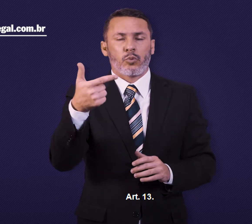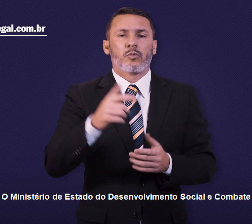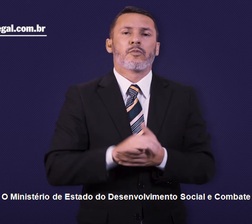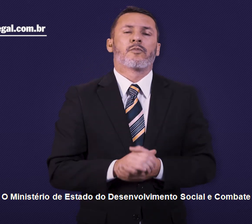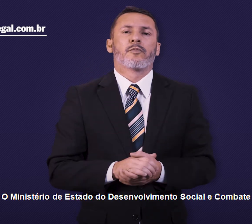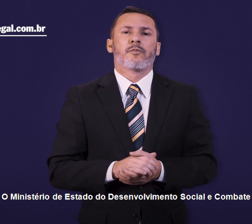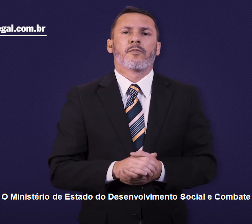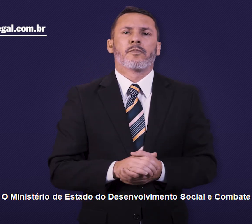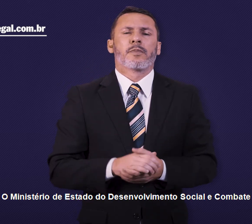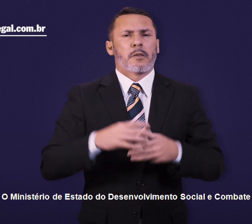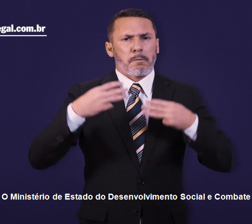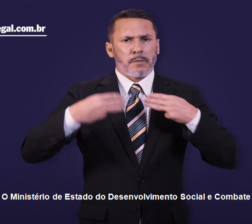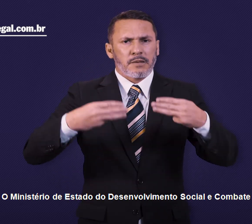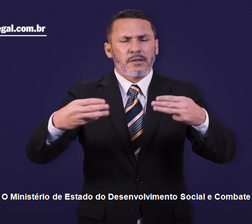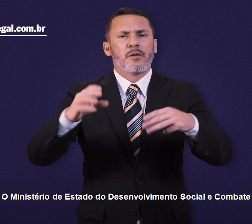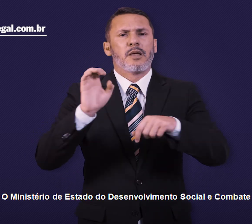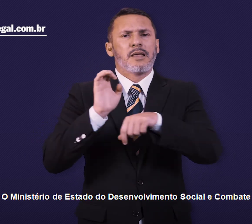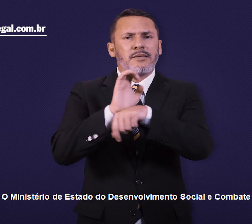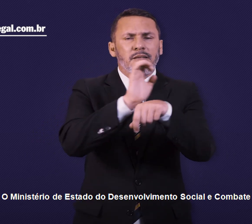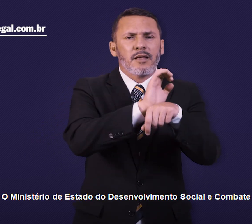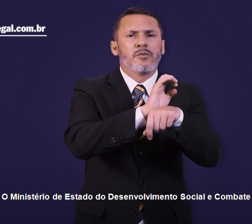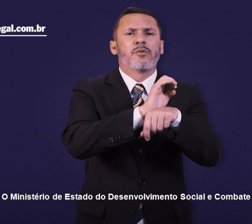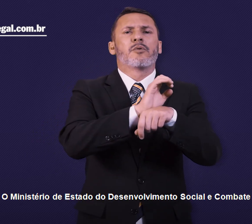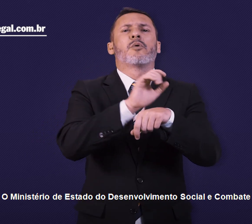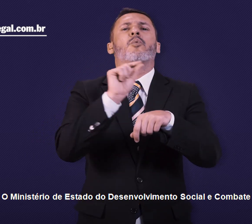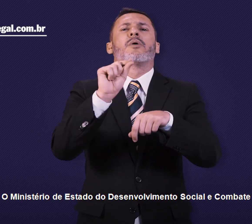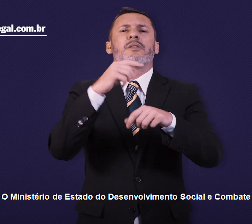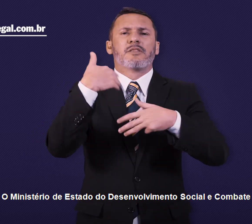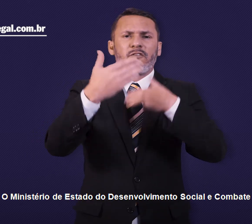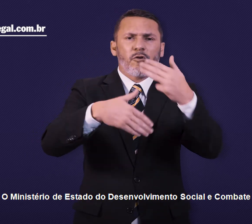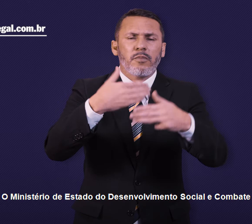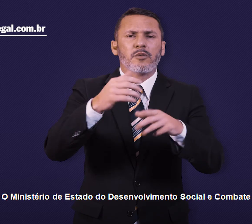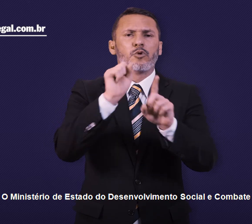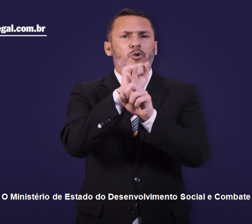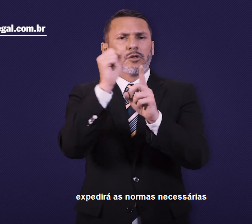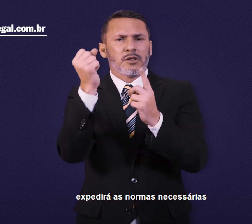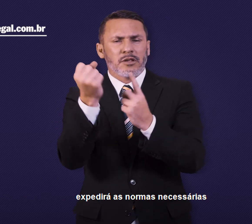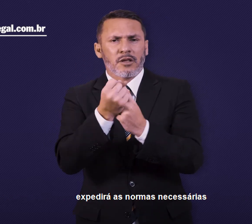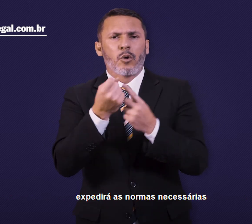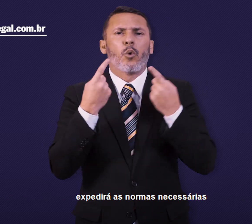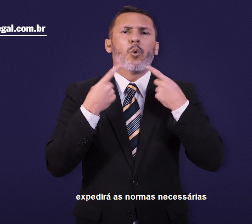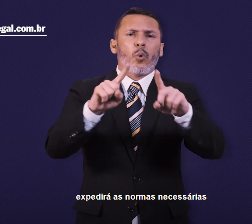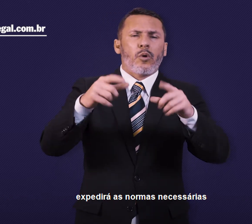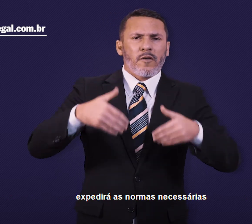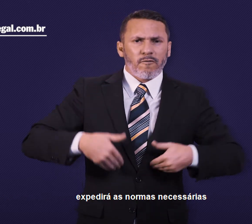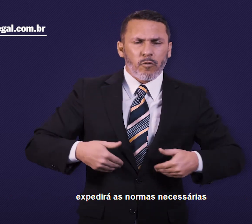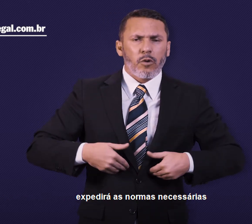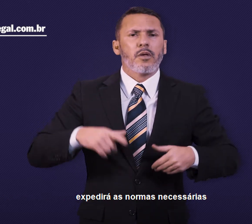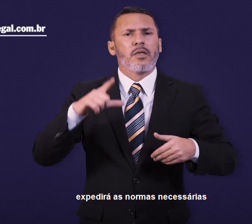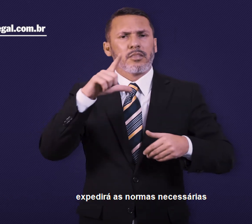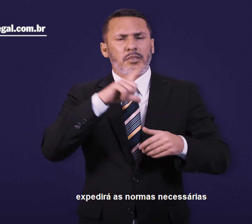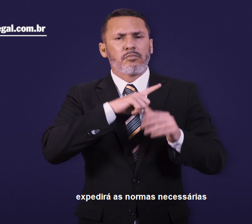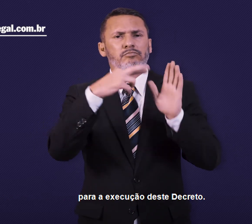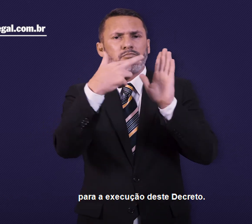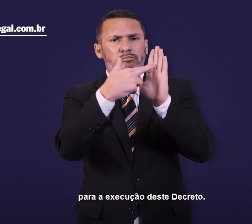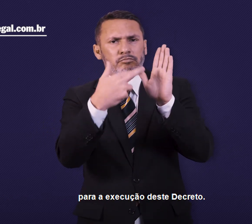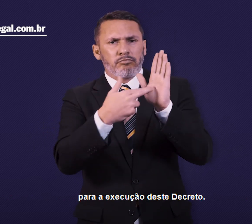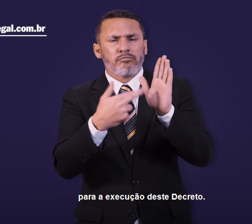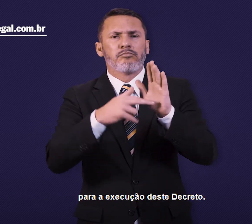O Ministério de Estado do Desenvolvimento Social e Combate à Fome expedirá as normas necessárias para a